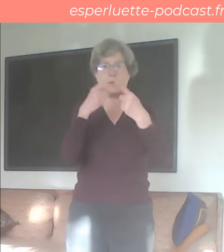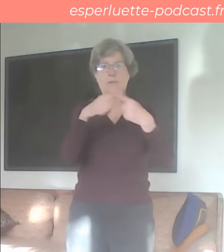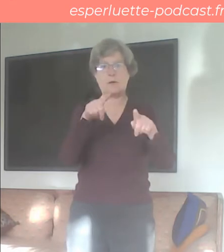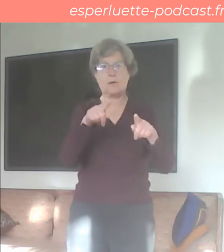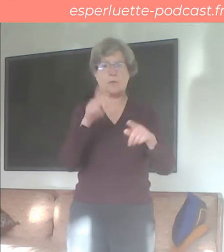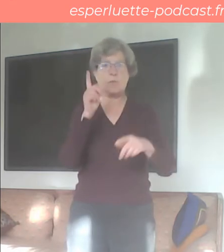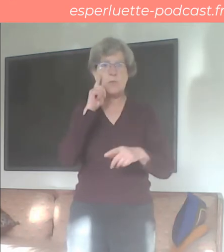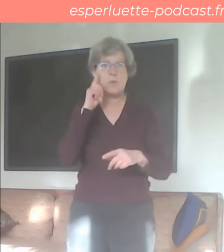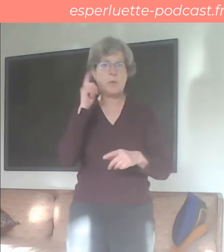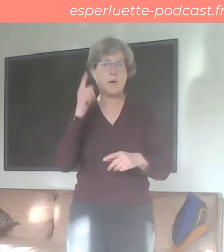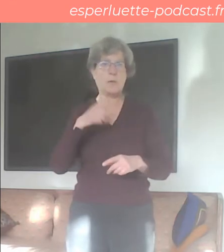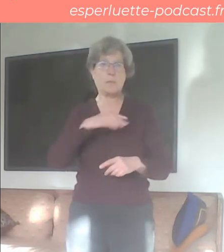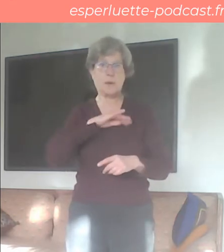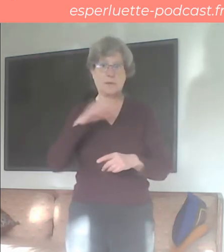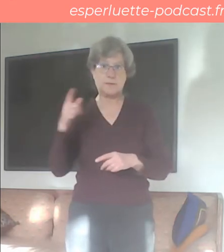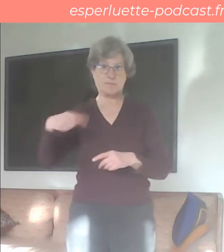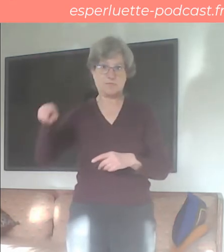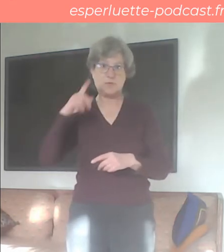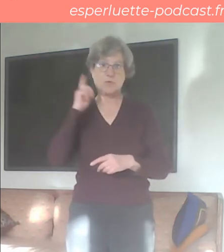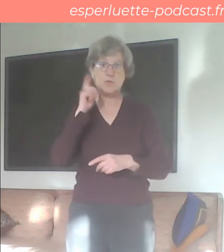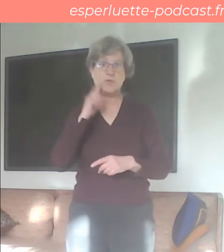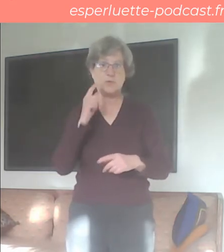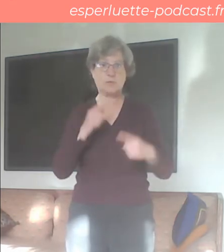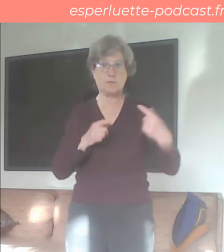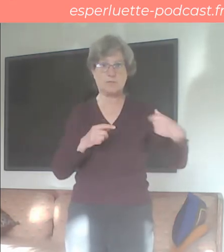J'ai jamais fait semblant que les sourds étaient des entendants, non plus.